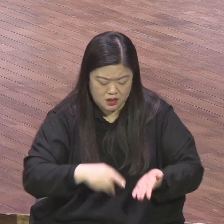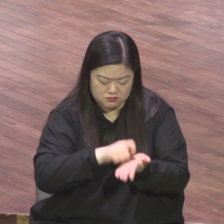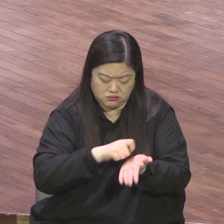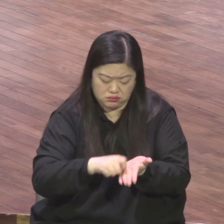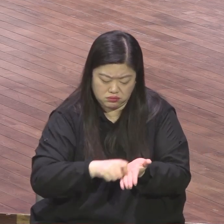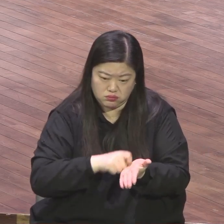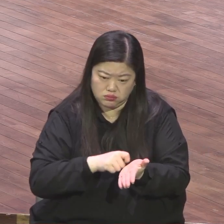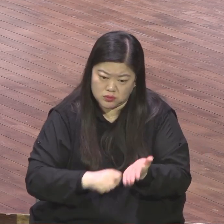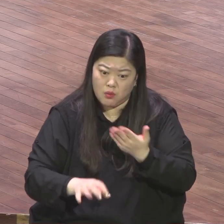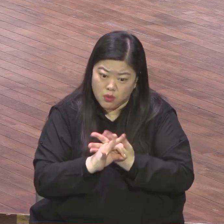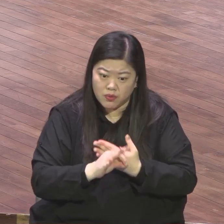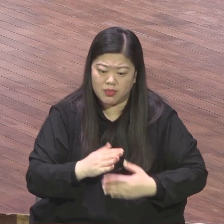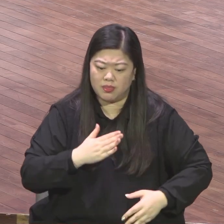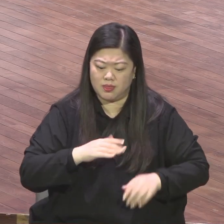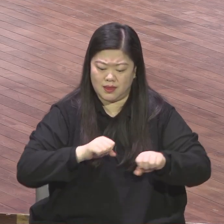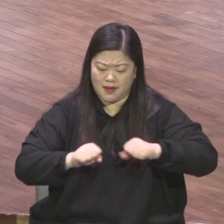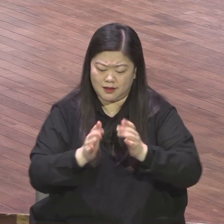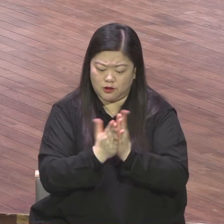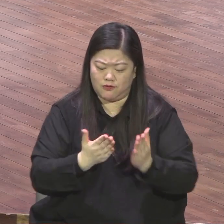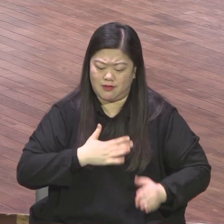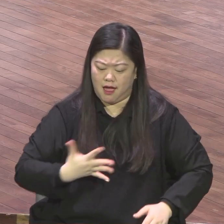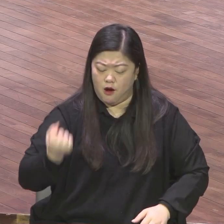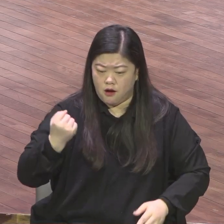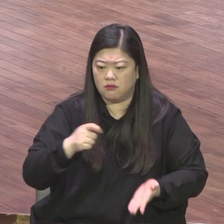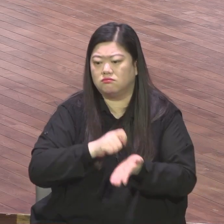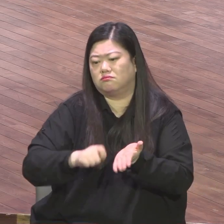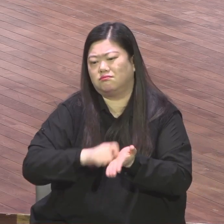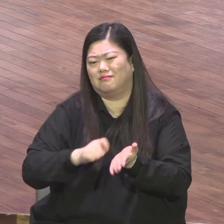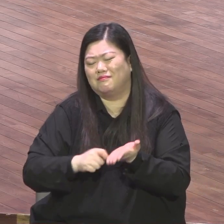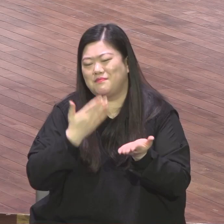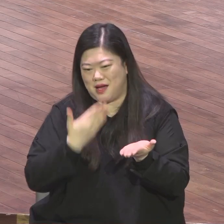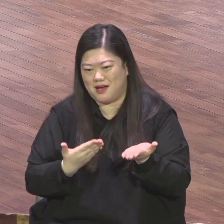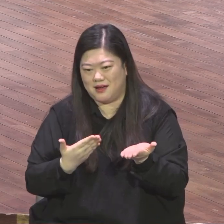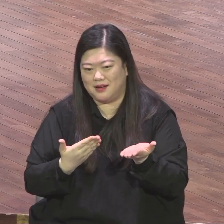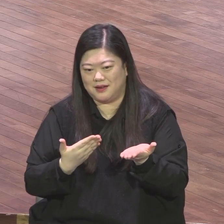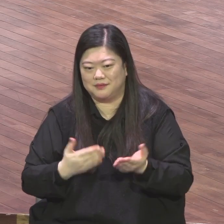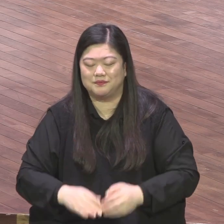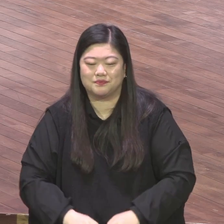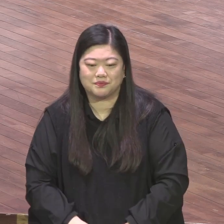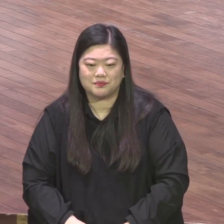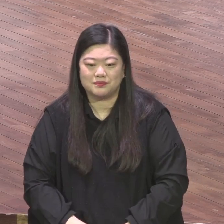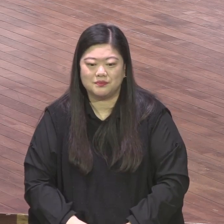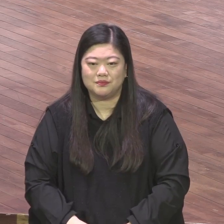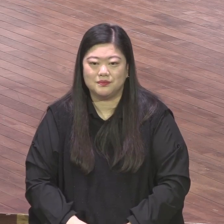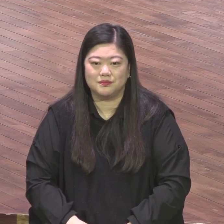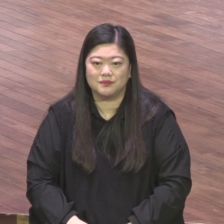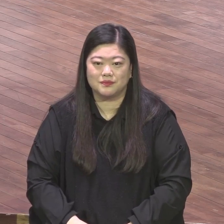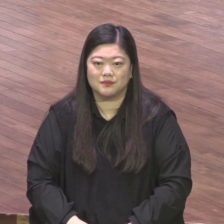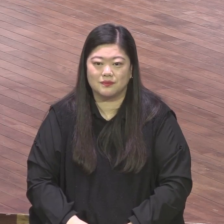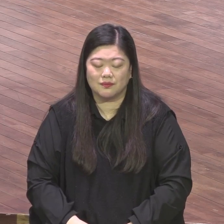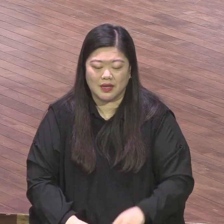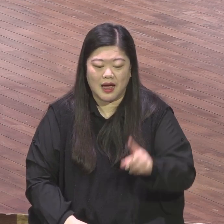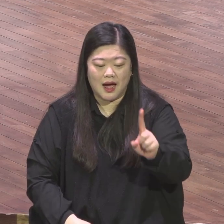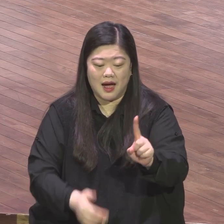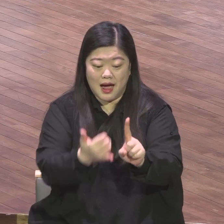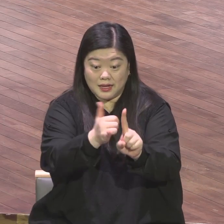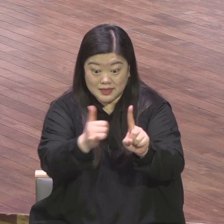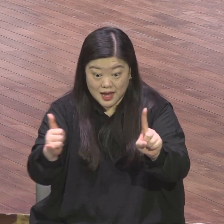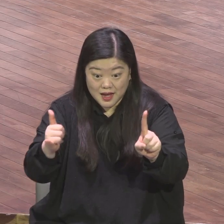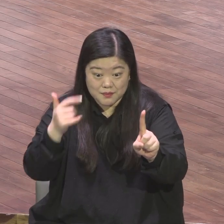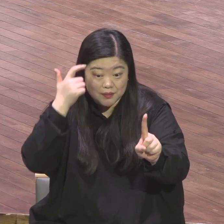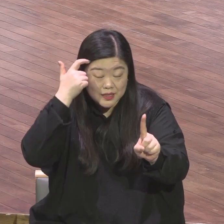빌리그람 전도회패 빌리그람 전도회표에서 이런 발표했습니다. 한 영혼이 예수님을